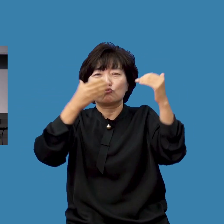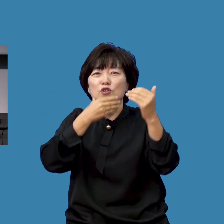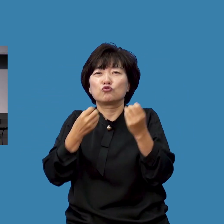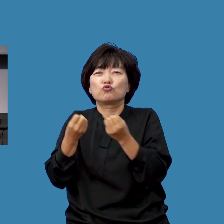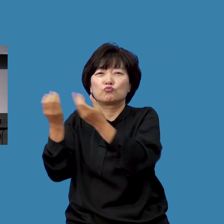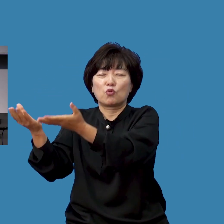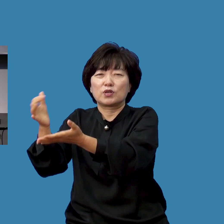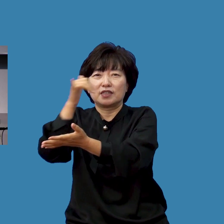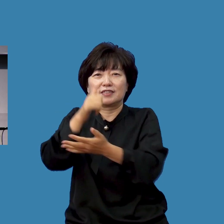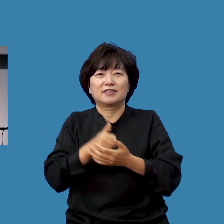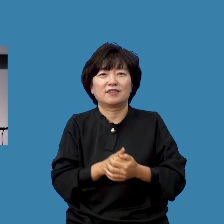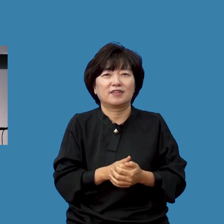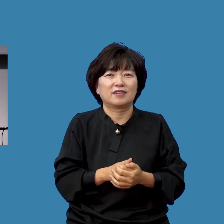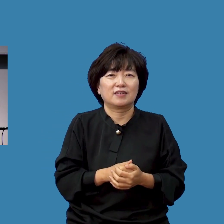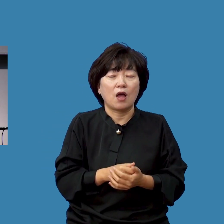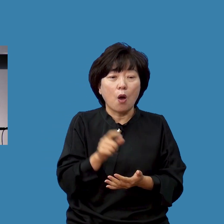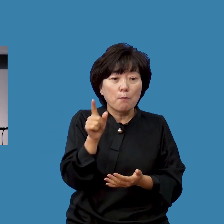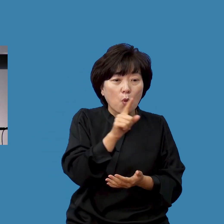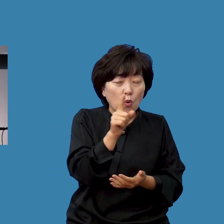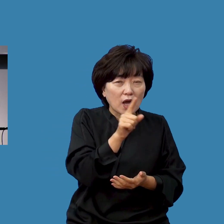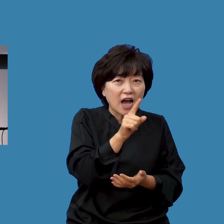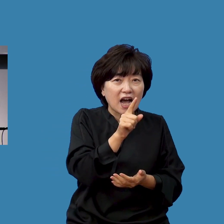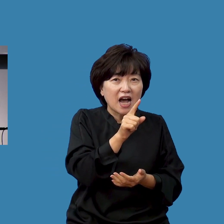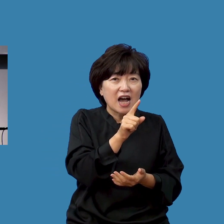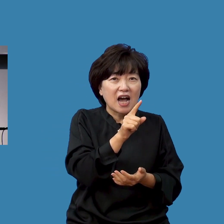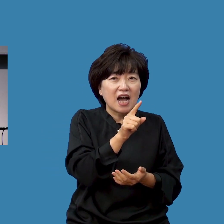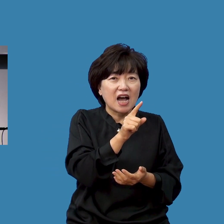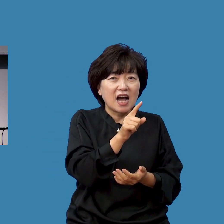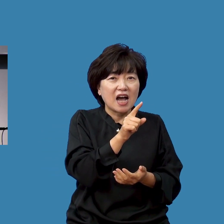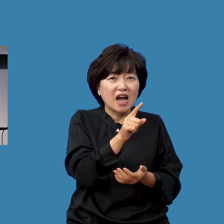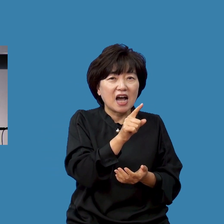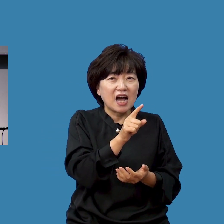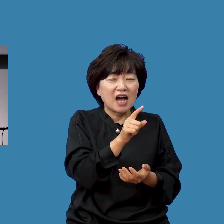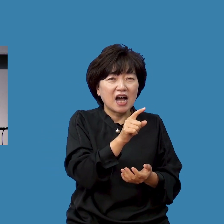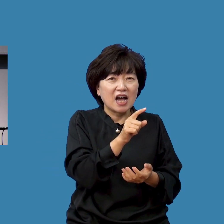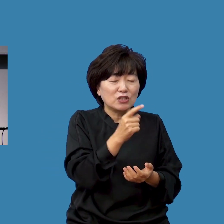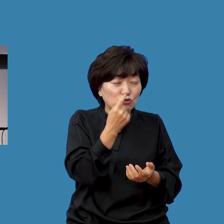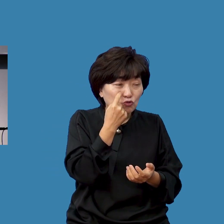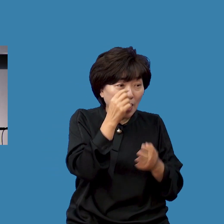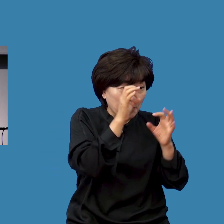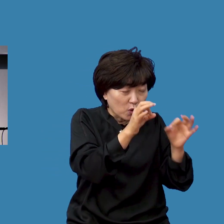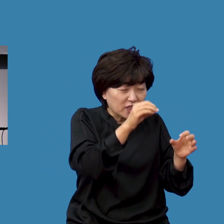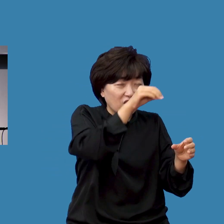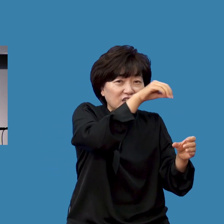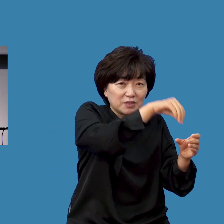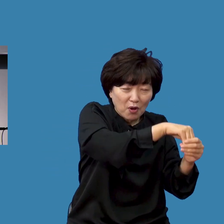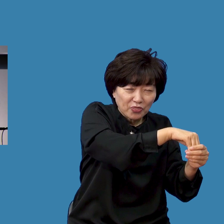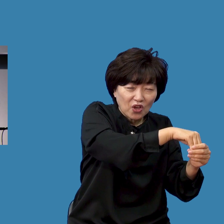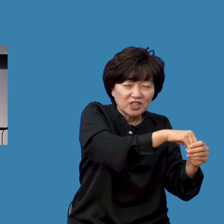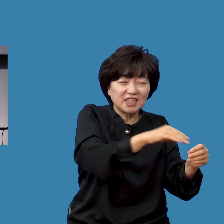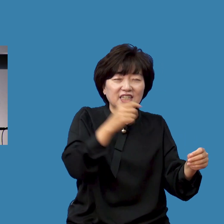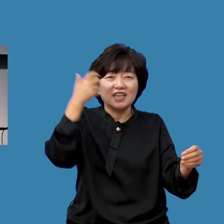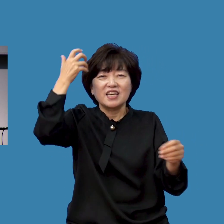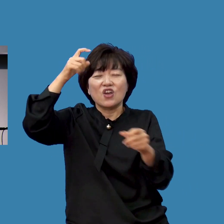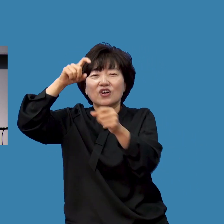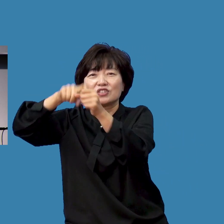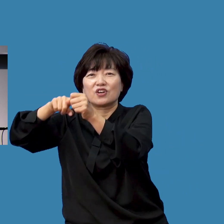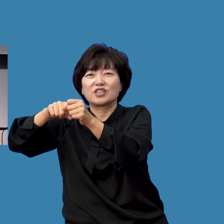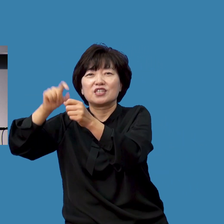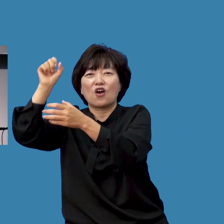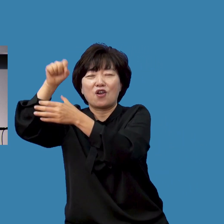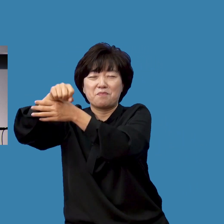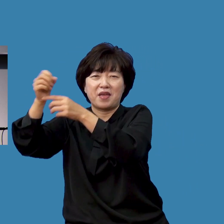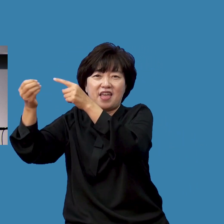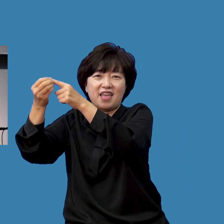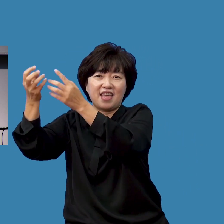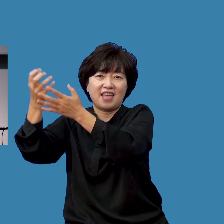축복이 주어졌다는 거야. 뭔가 이 눈에 보이는 걸 심었더니 영적인 열매를